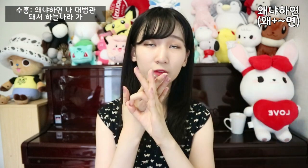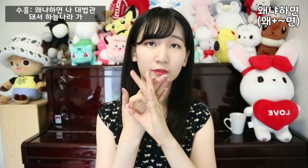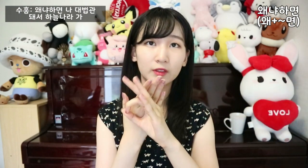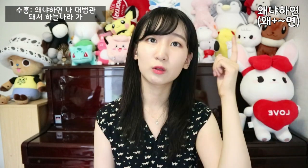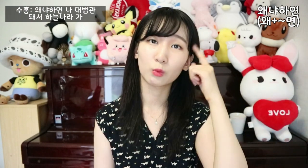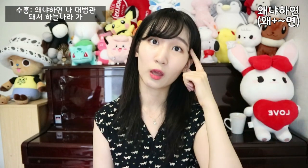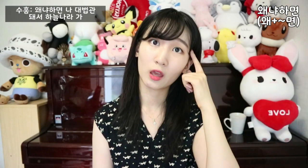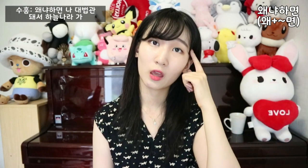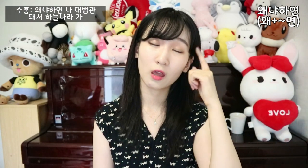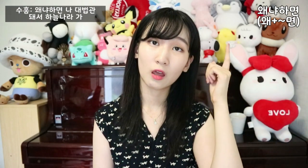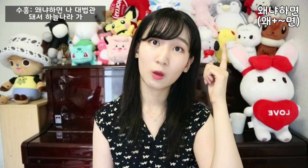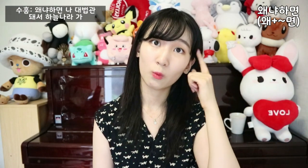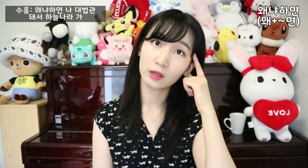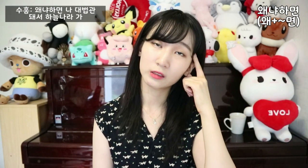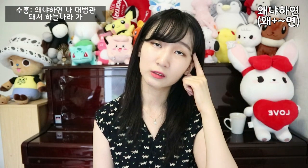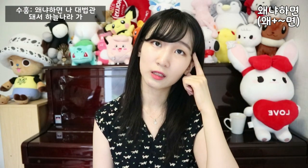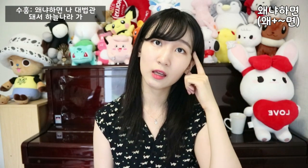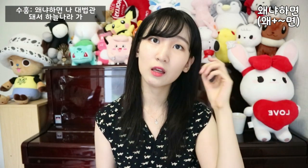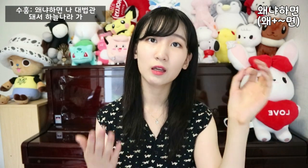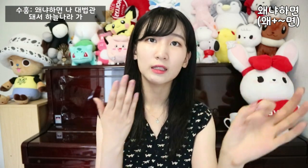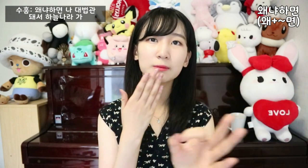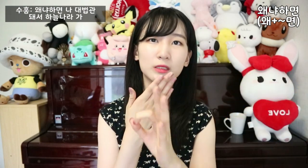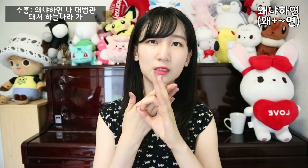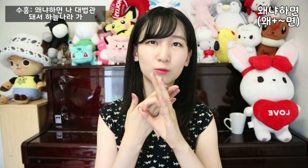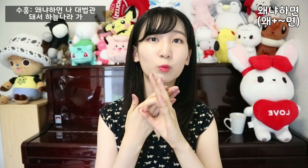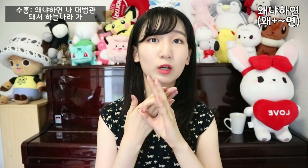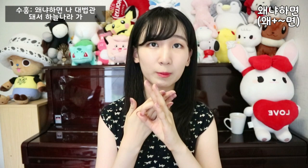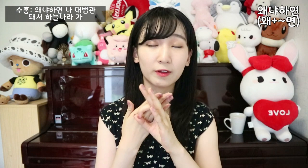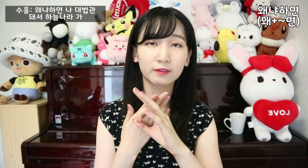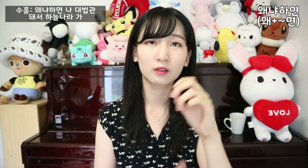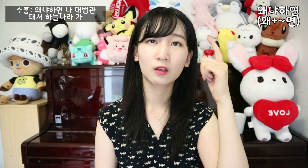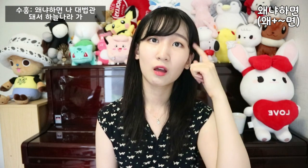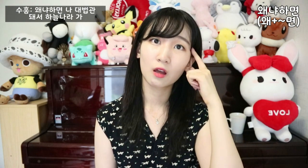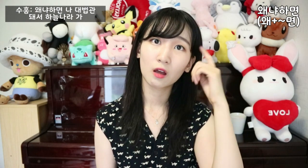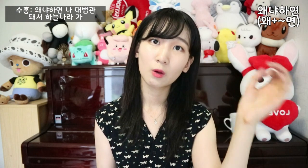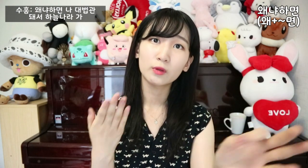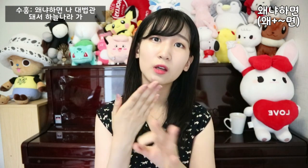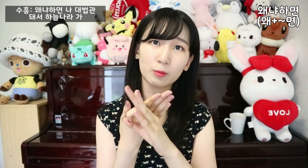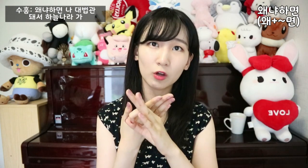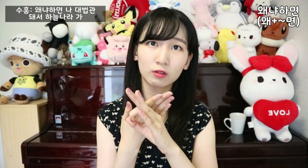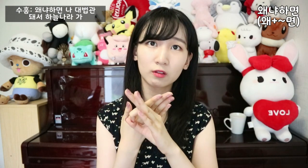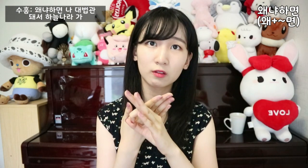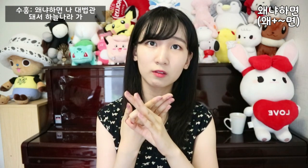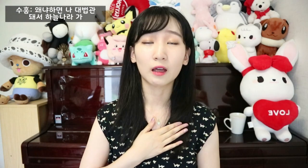왜냐하면 이건 왜. 왜라는 뜻의 임시. 뭐뭐라면. 왜냐하면 나